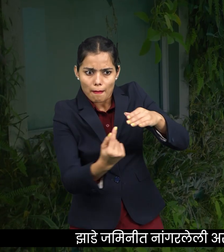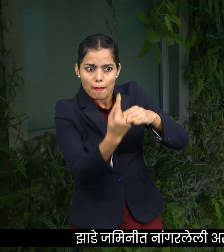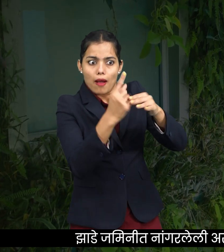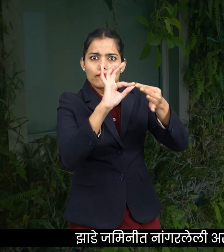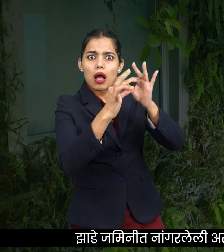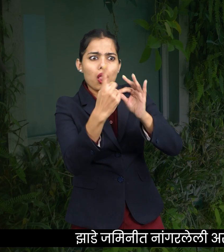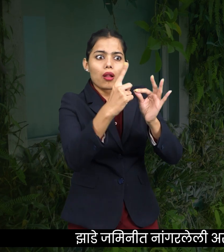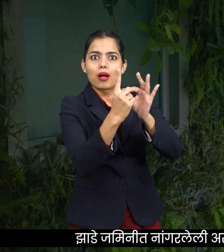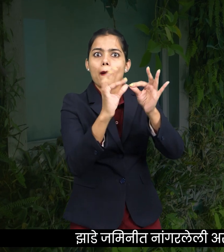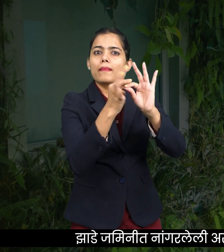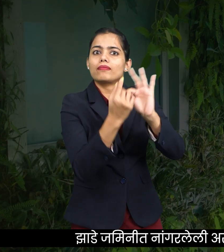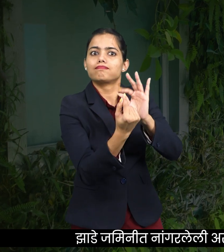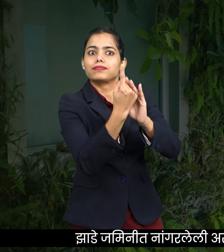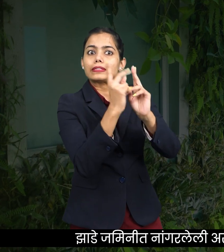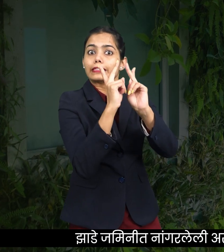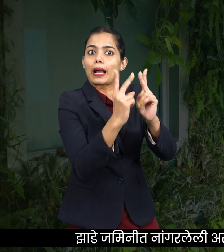ऑटोट्रॉफिक असतात.